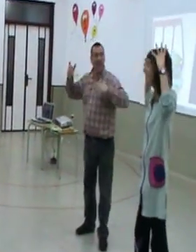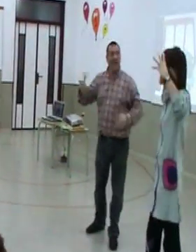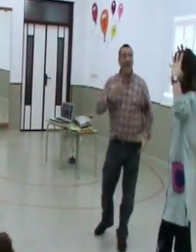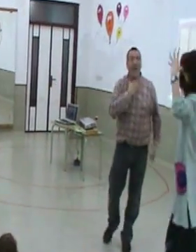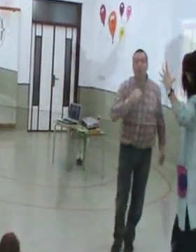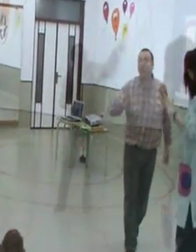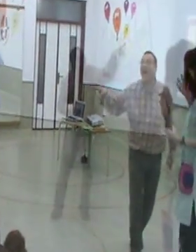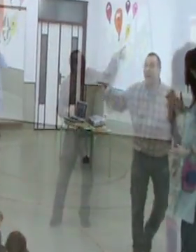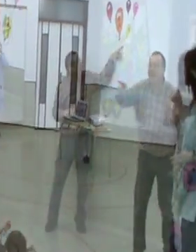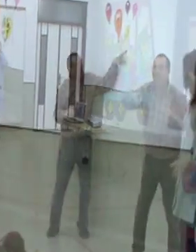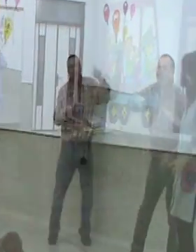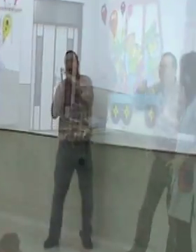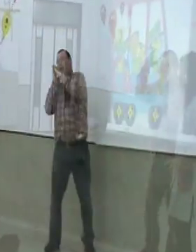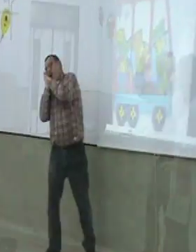Baila zokeria,